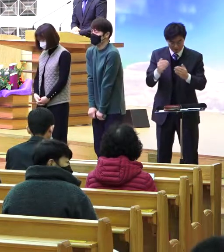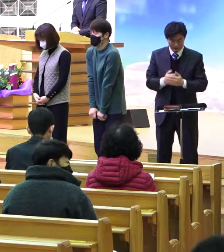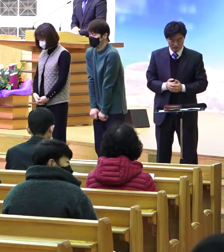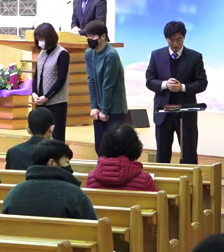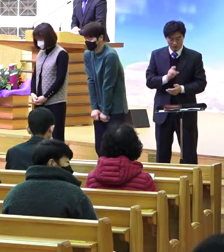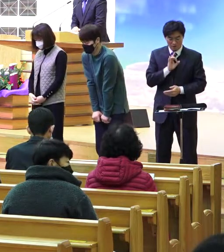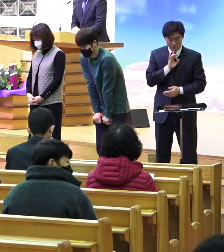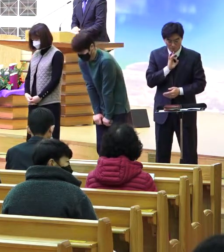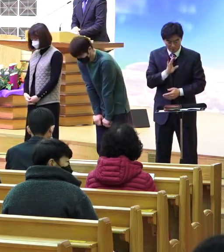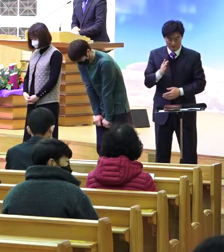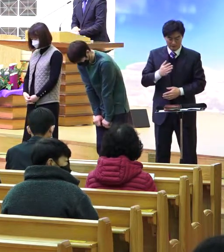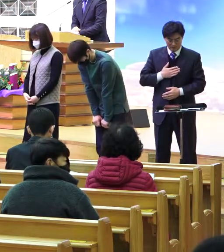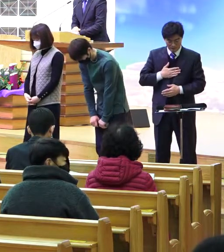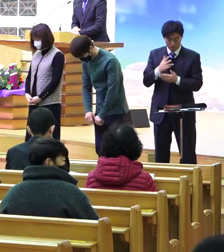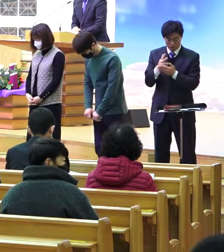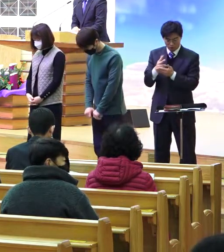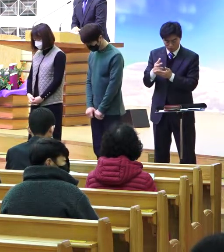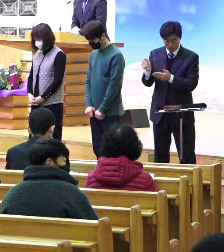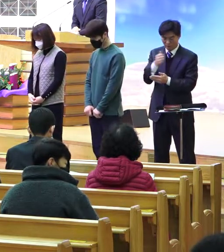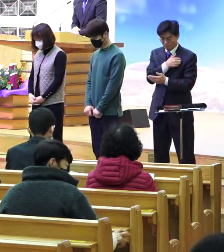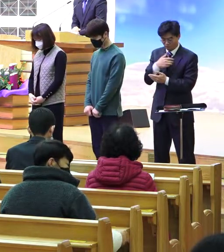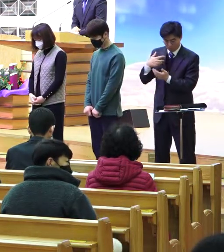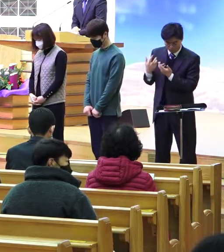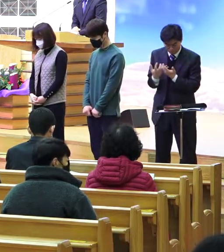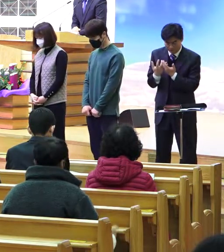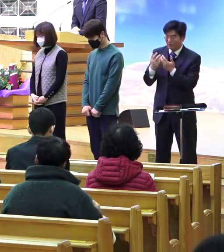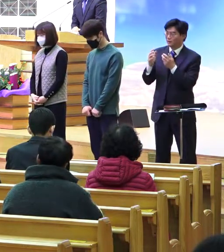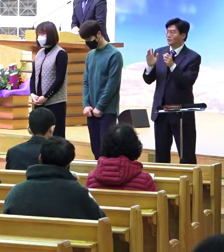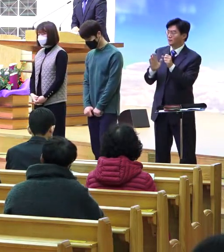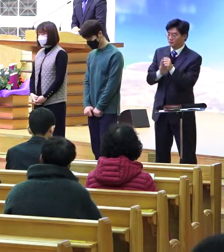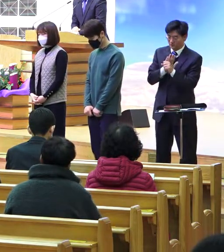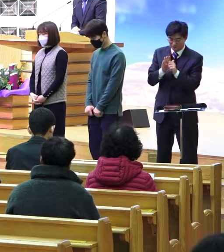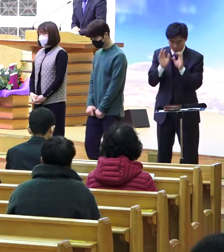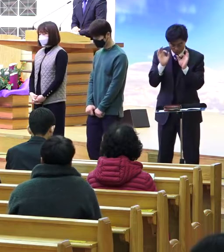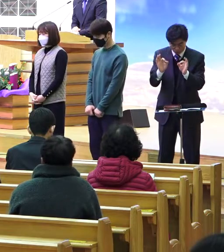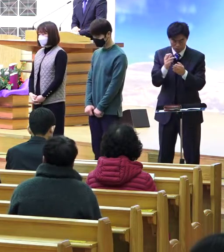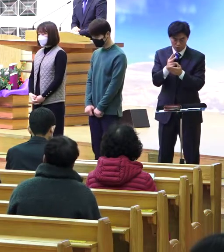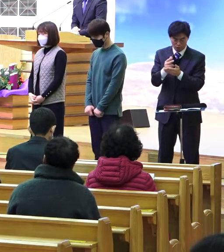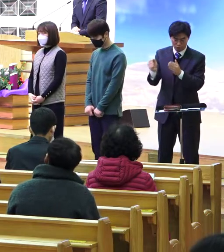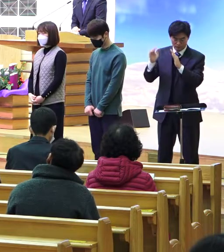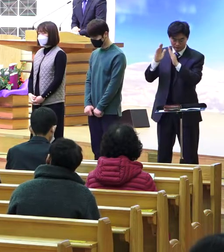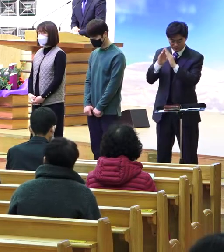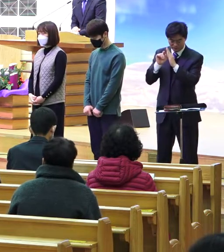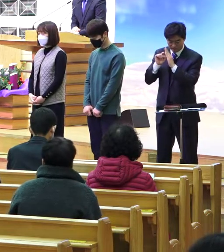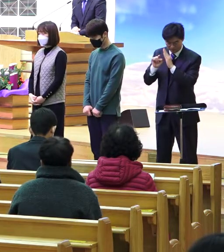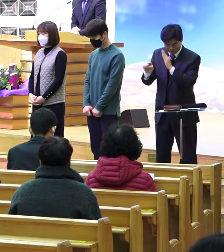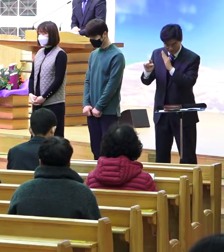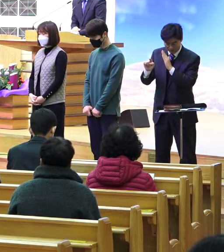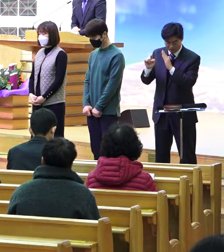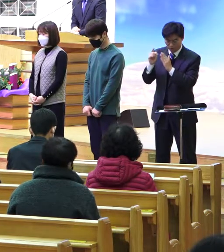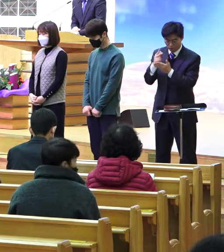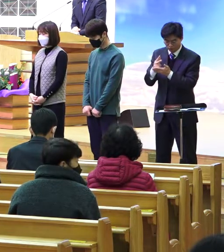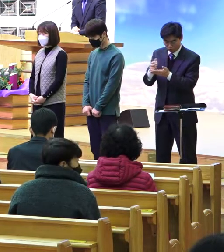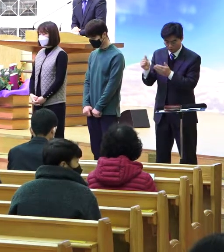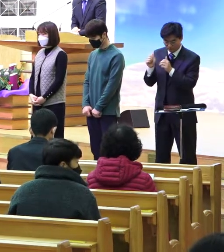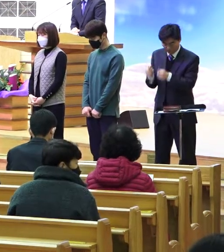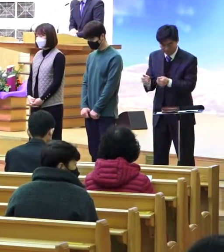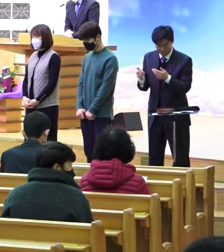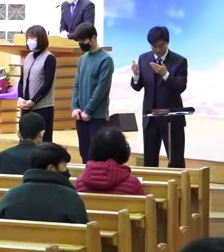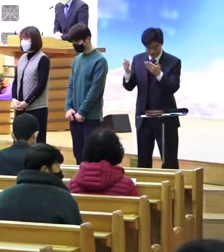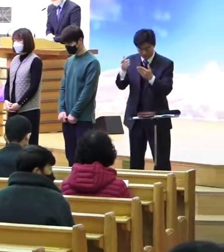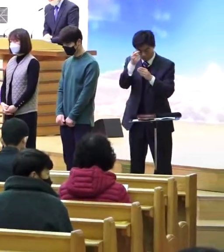는 주의 풍성한 사랑을 힘입어 주의 집에 들어가 주를 경외함으로 성전을 향하여